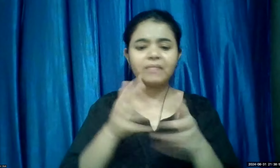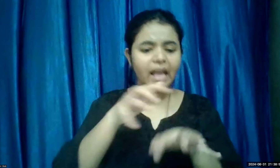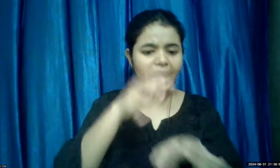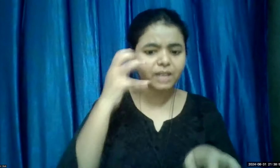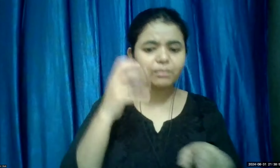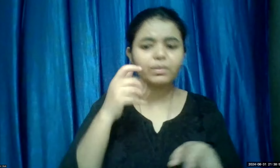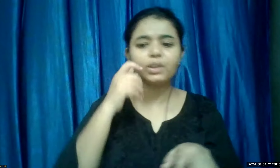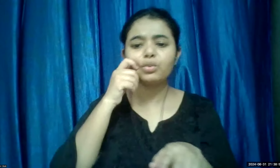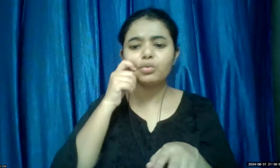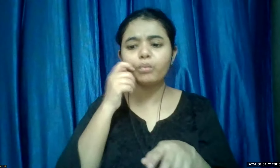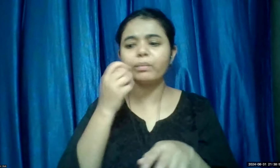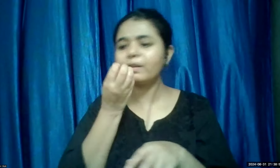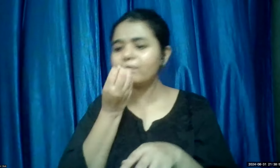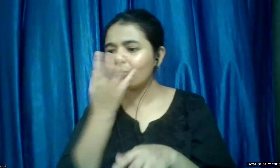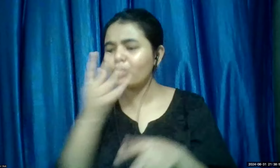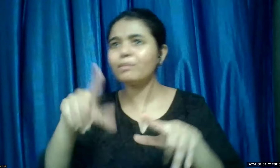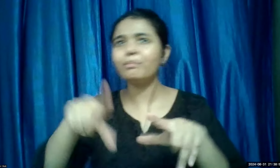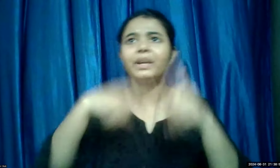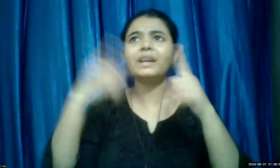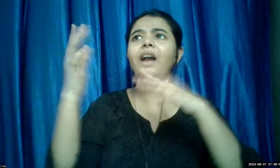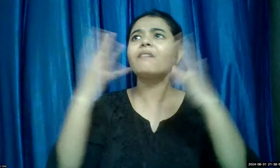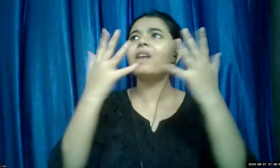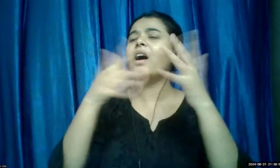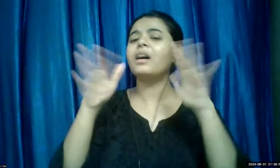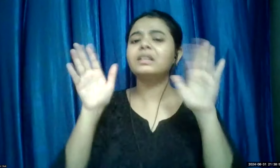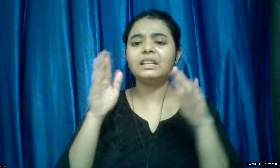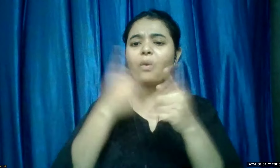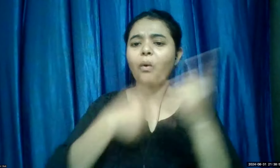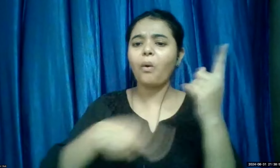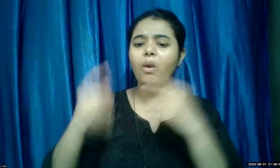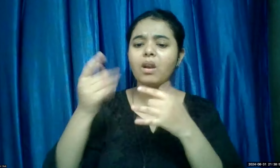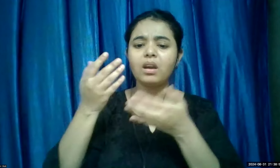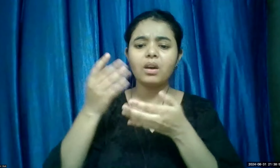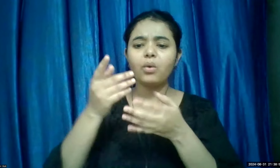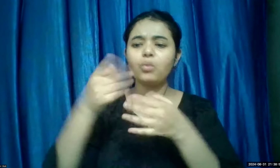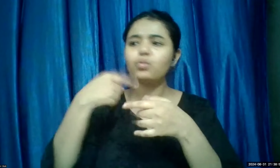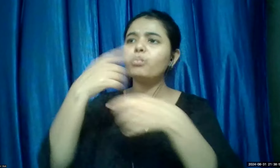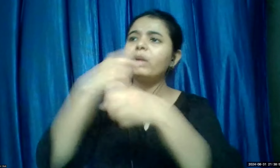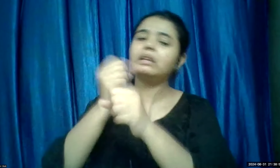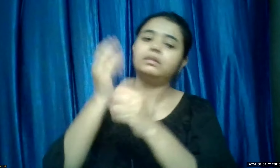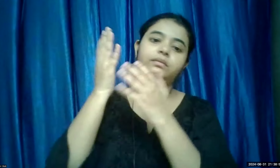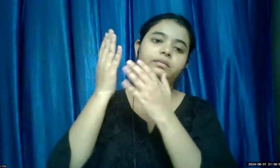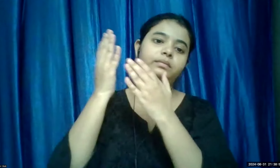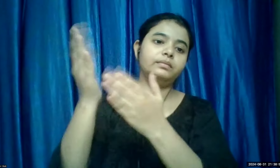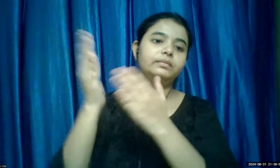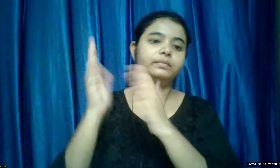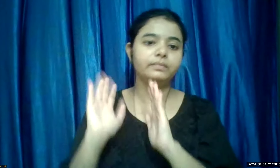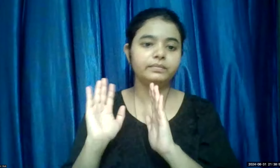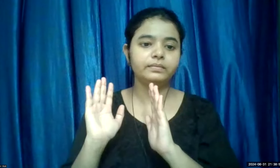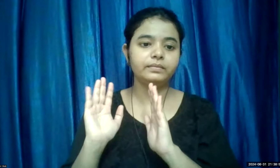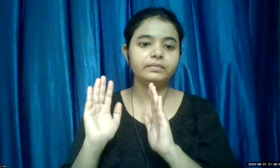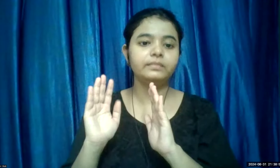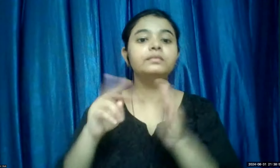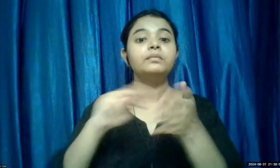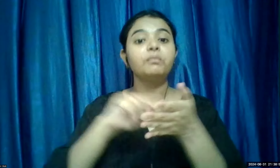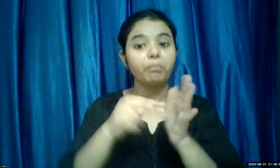आप में से ही निकला है, और इस कारण से आप सभी के सभी प्राणियों के स्वामी